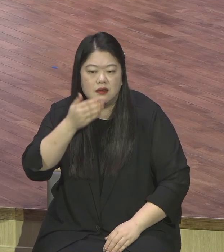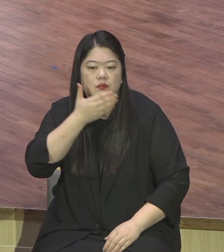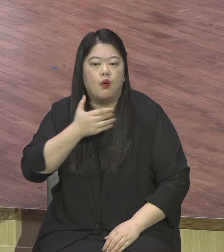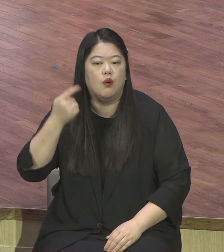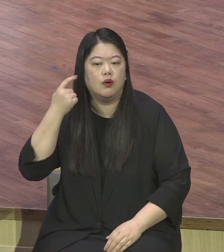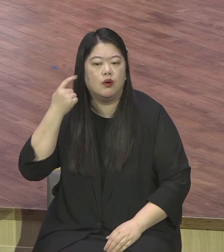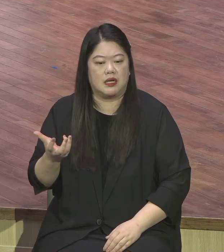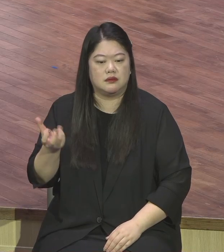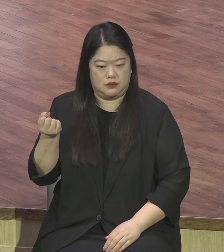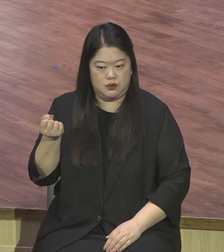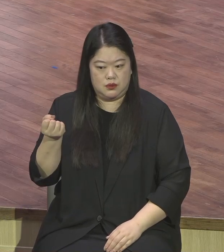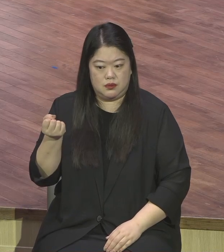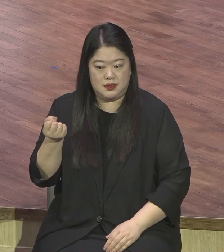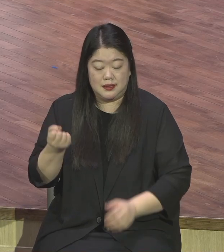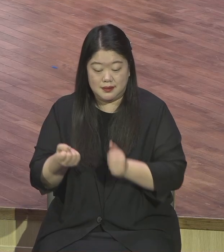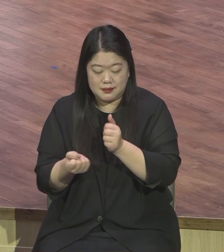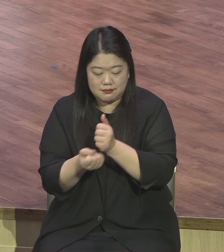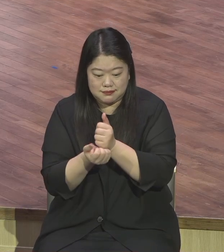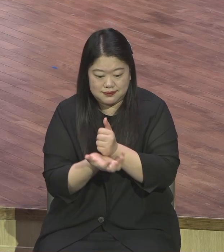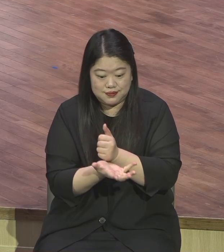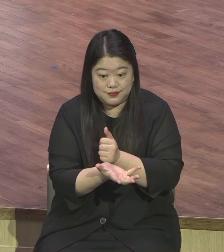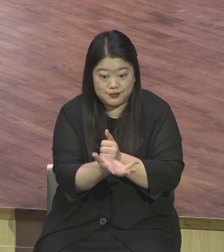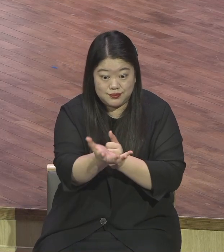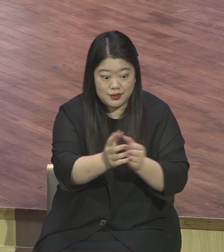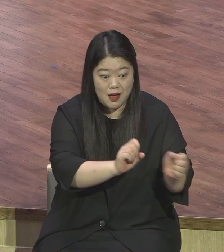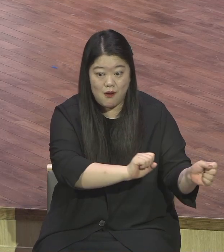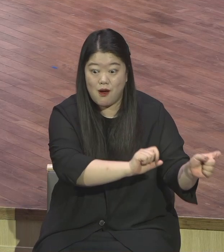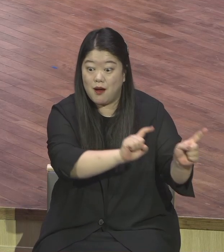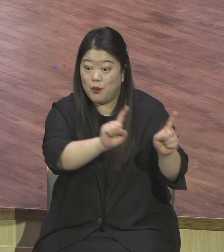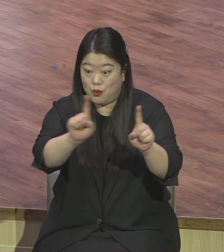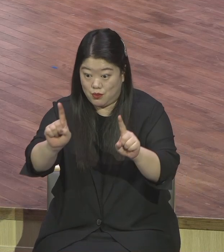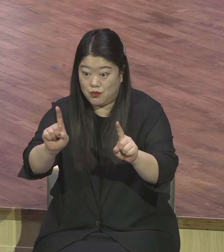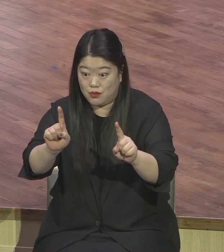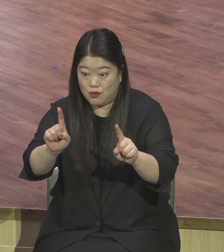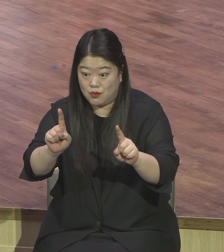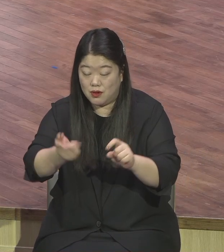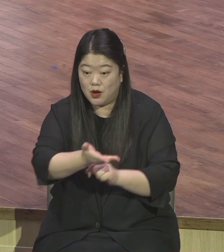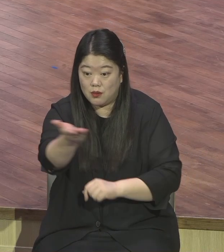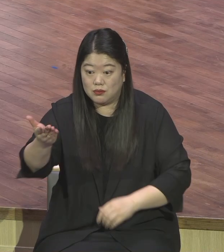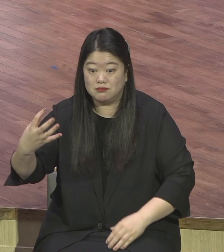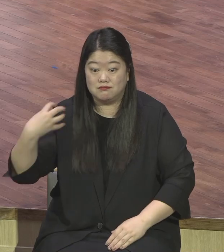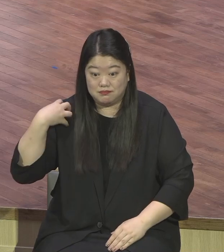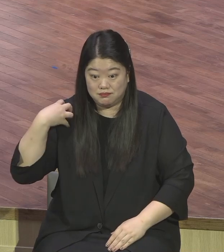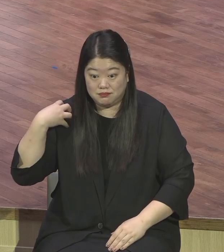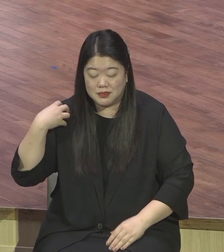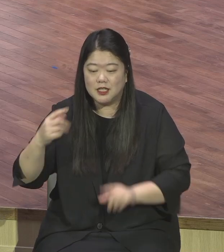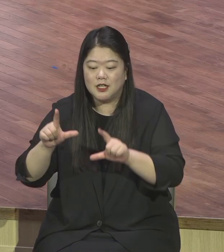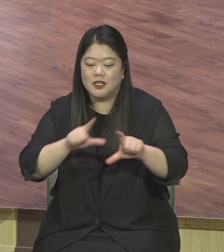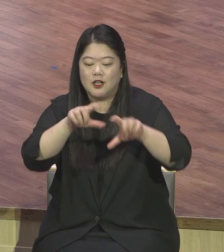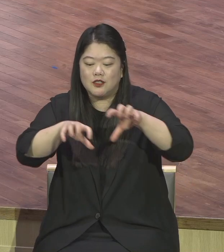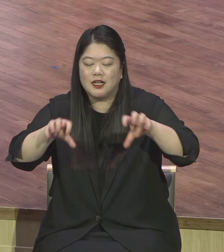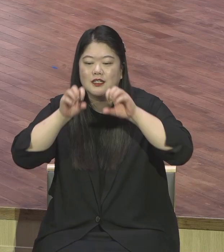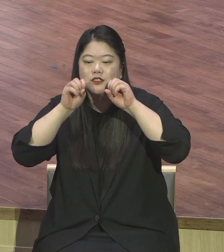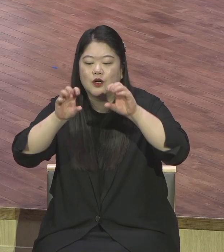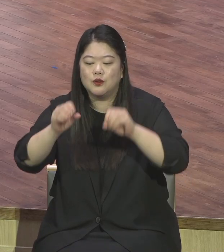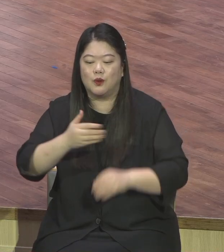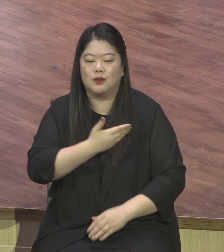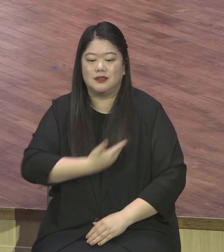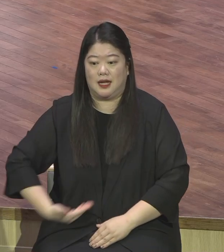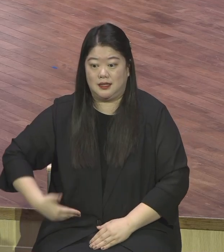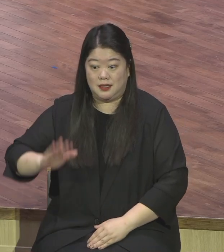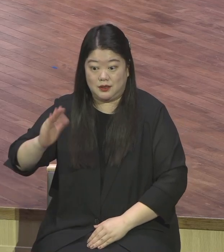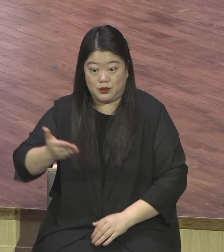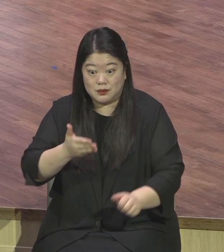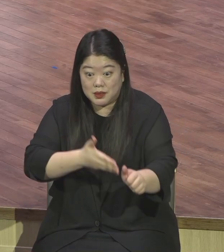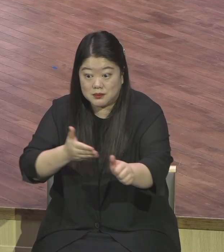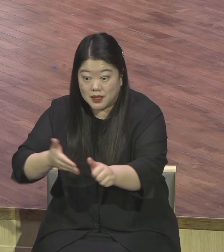가는 곳마다 생명의 역동이라면 산 소망의 그런 현장으로 변화되는 현장 변화에